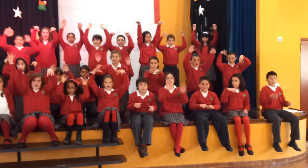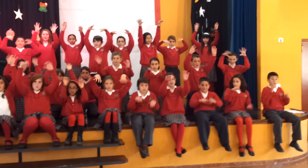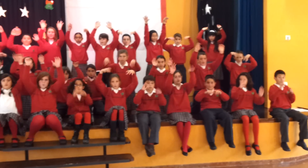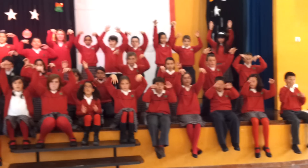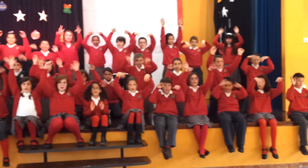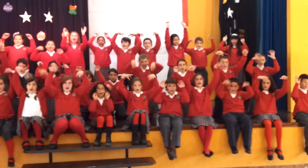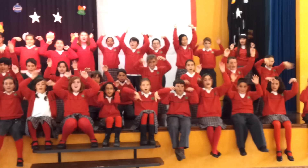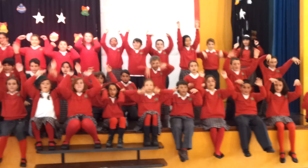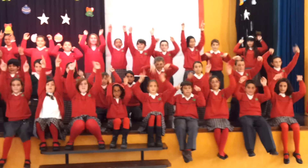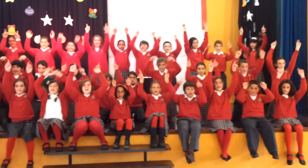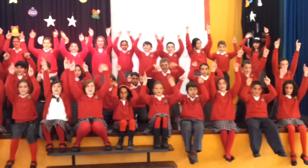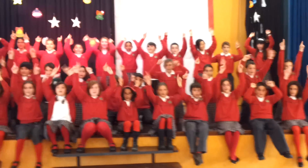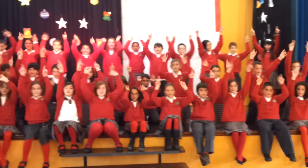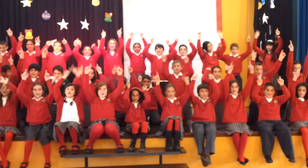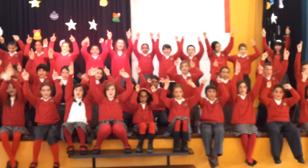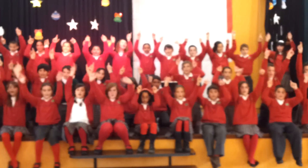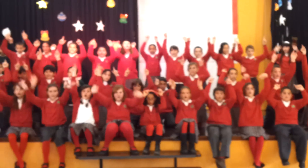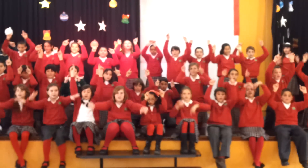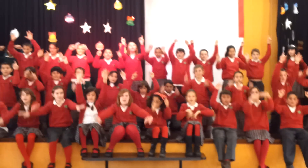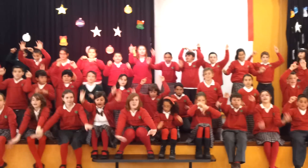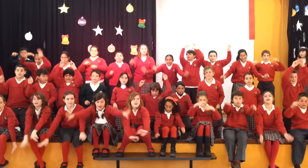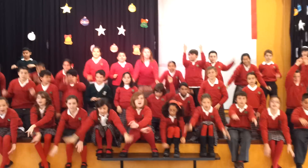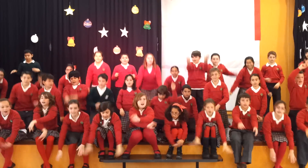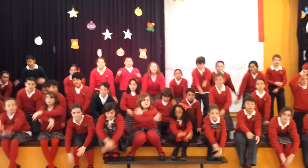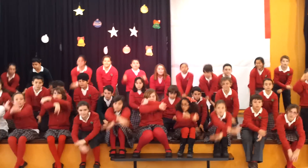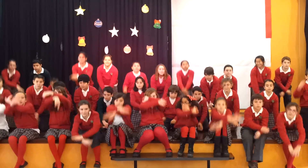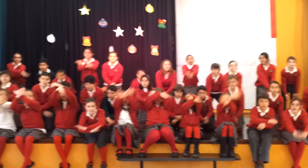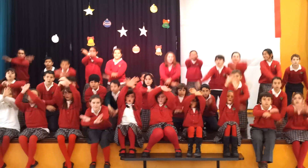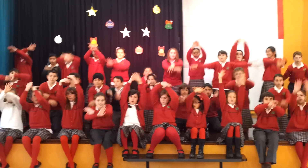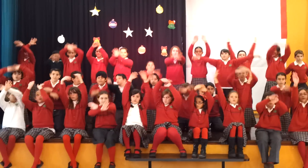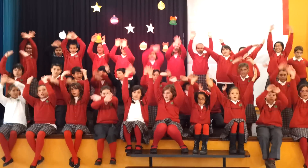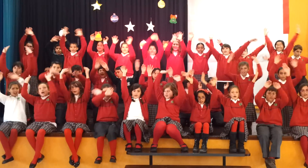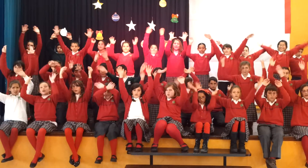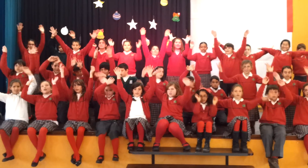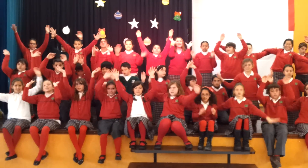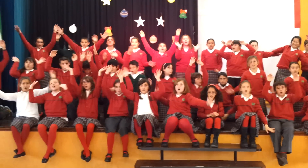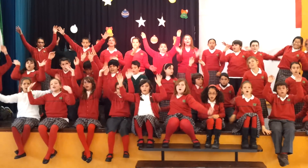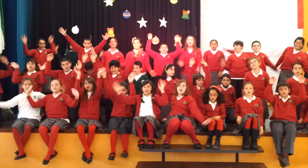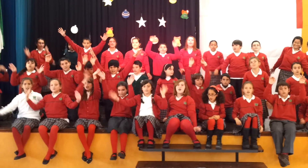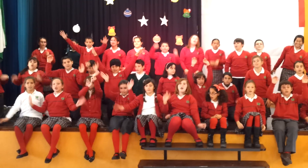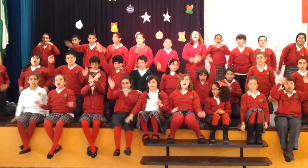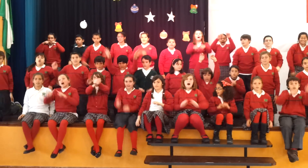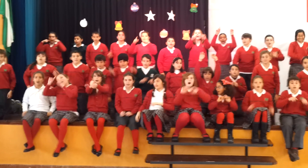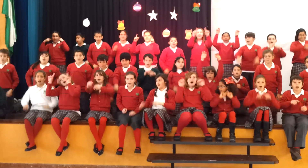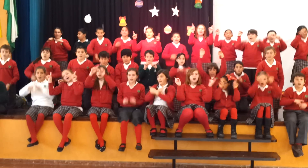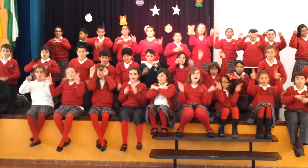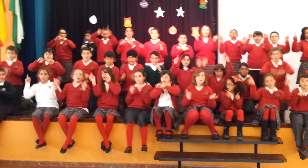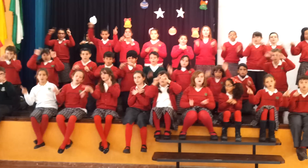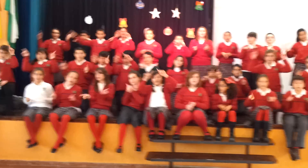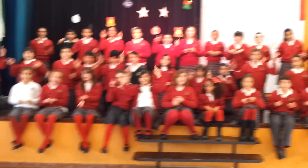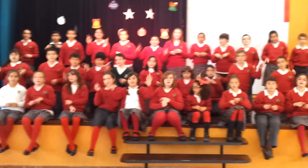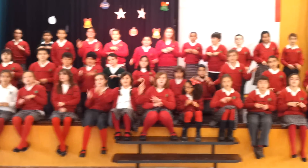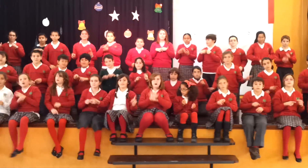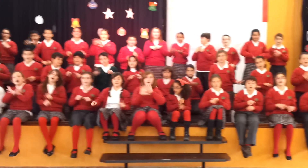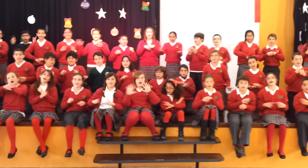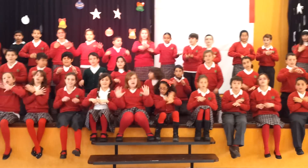conuya viene El cielo que alegra El Mundo con un rayo de Sol Amor quear a